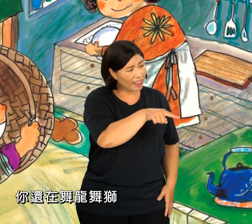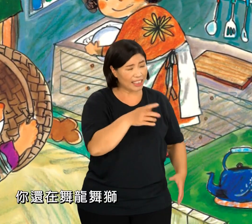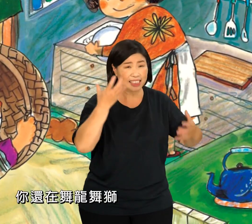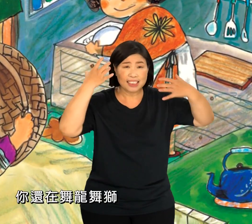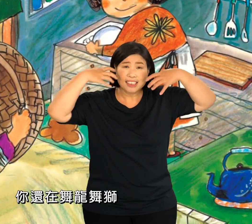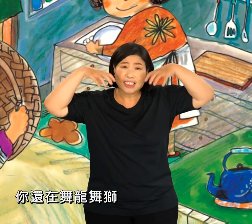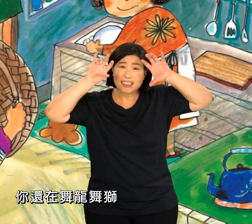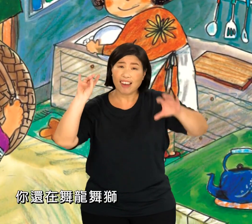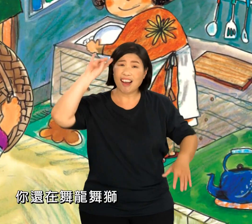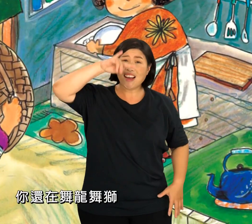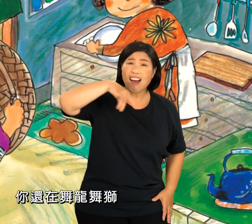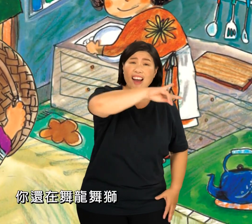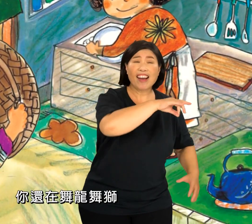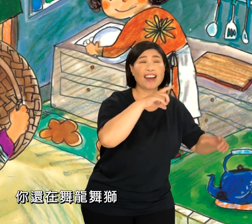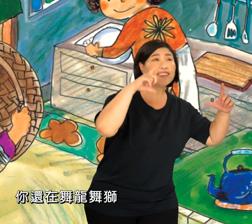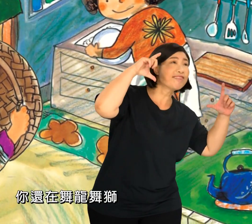了，你还在舞龙舞狮。”